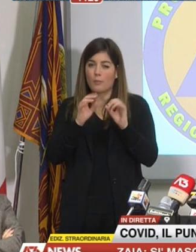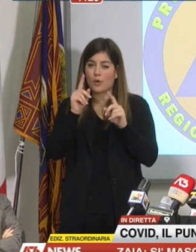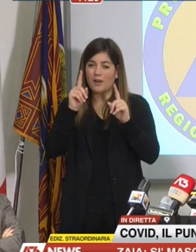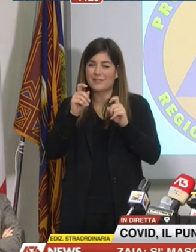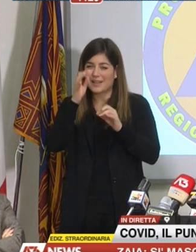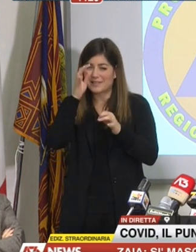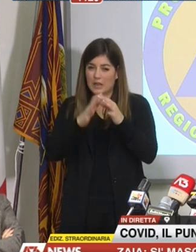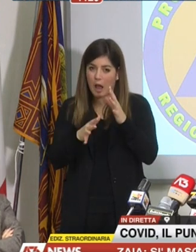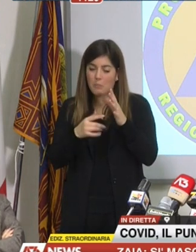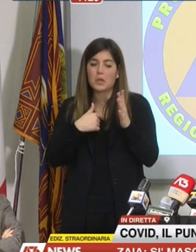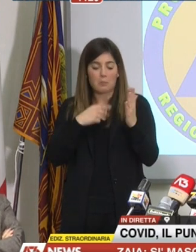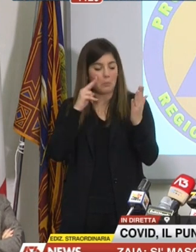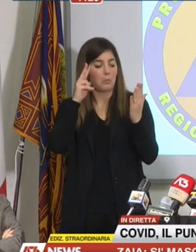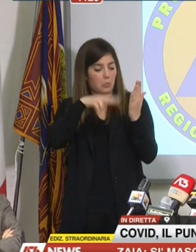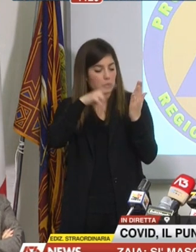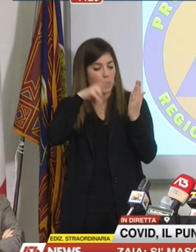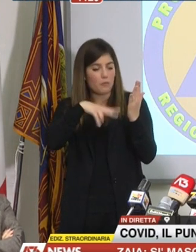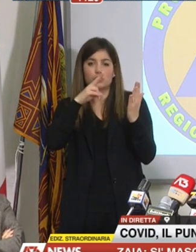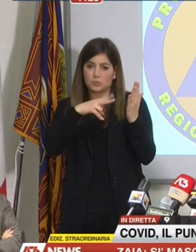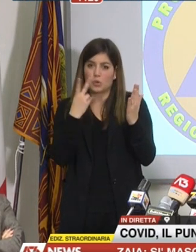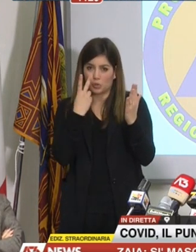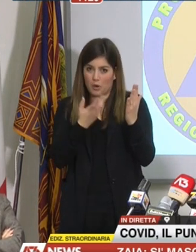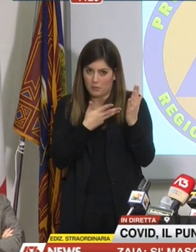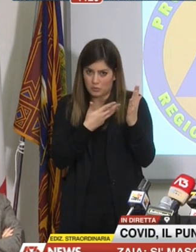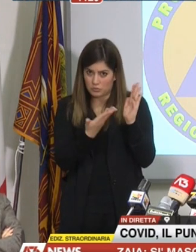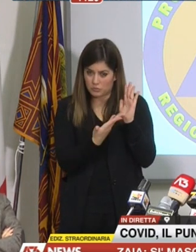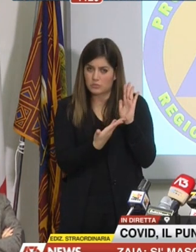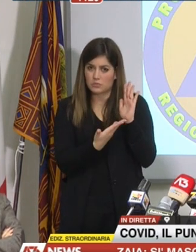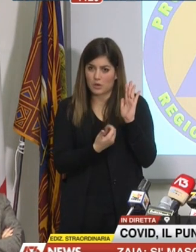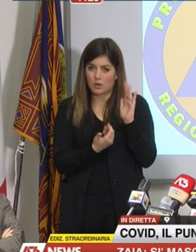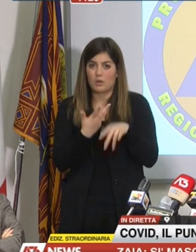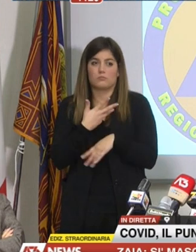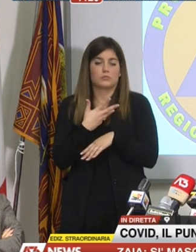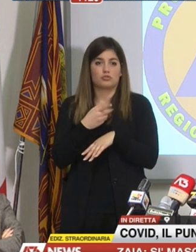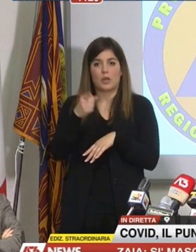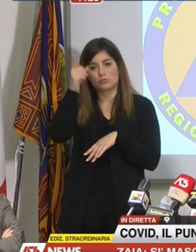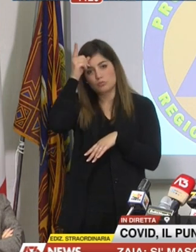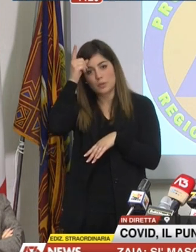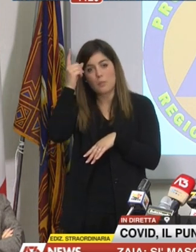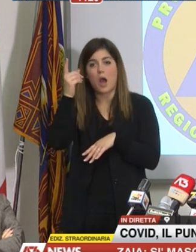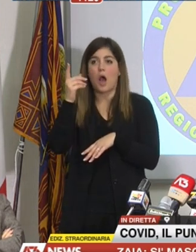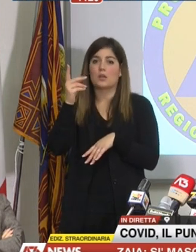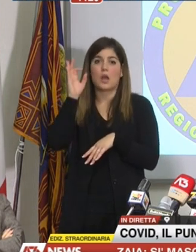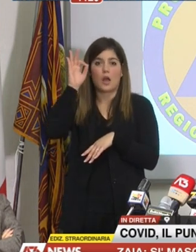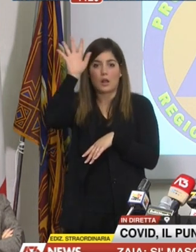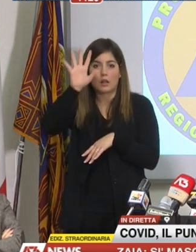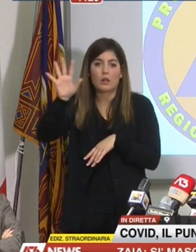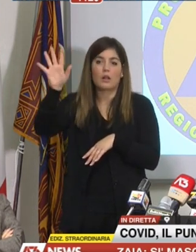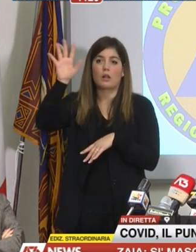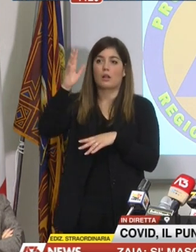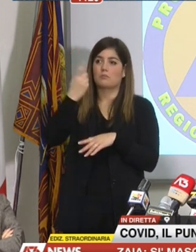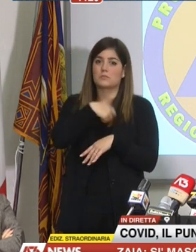fanno tamponi rapidi in maniera importante come noi sono la Germania, la Gran Bretagna, la Spagna, la Francia, gli Stati